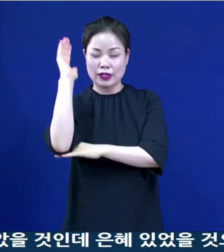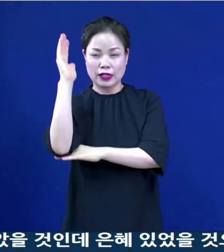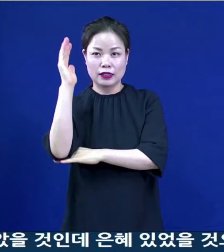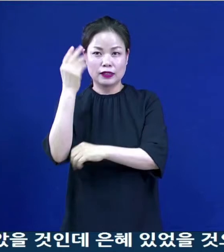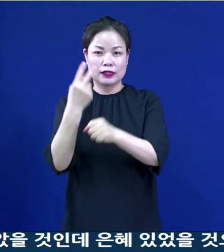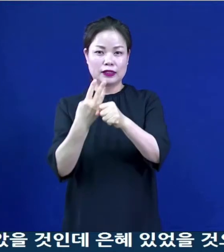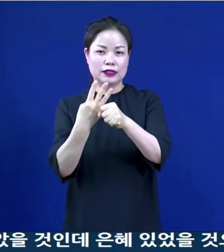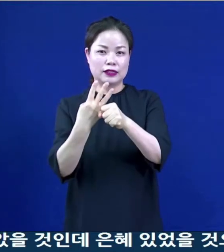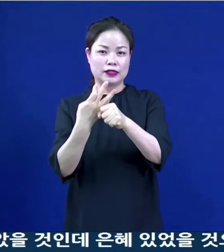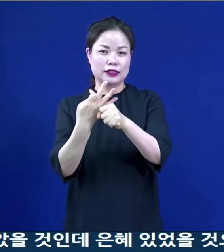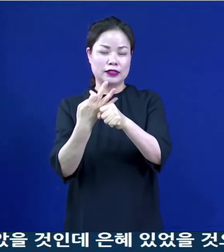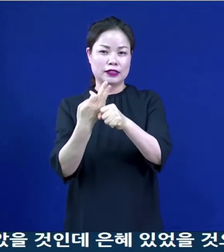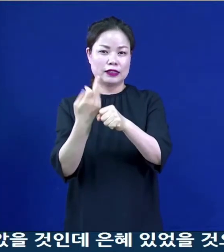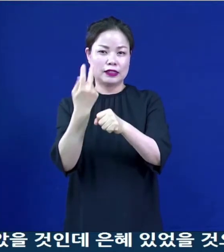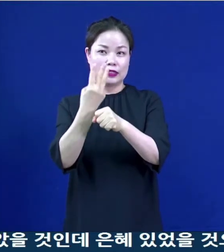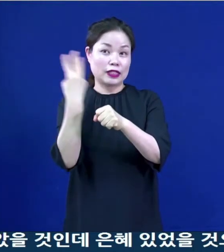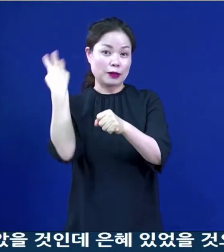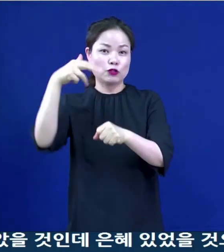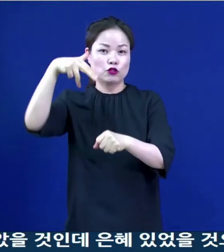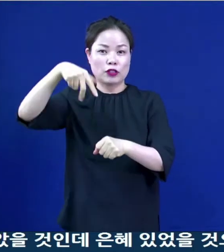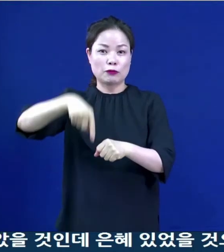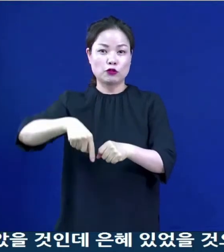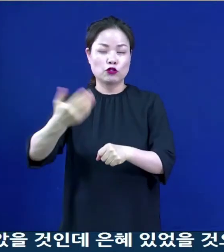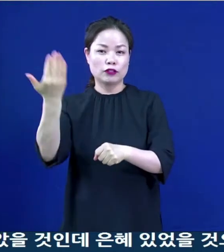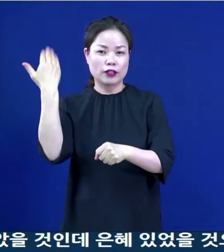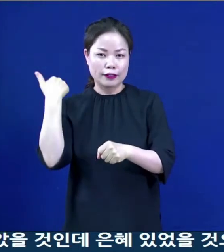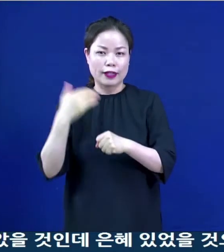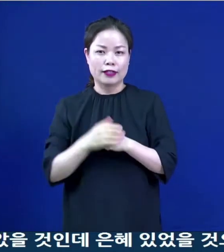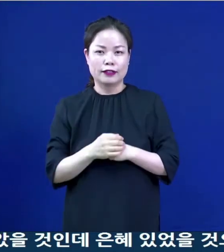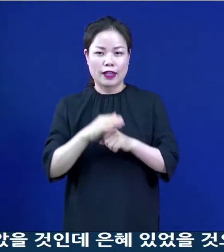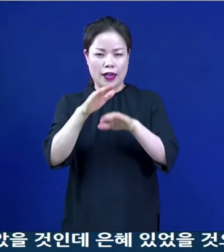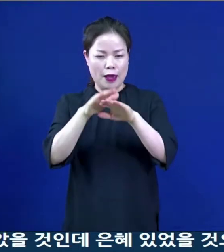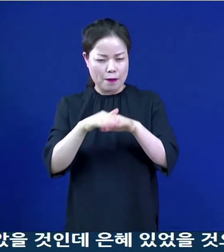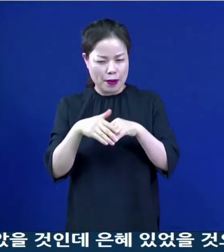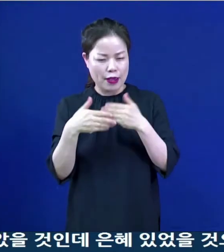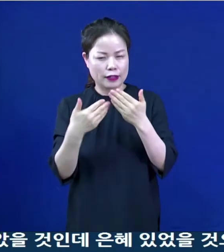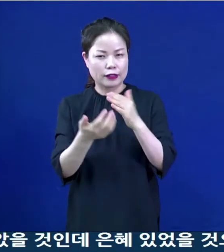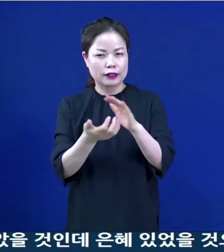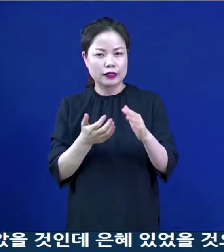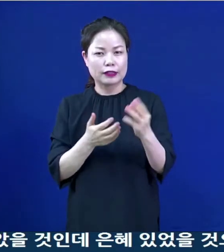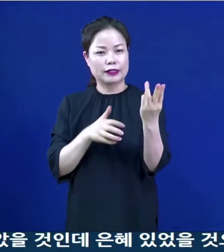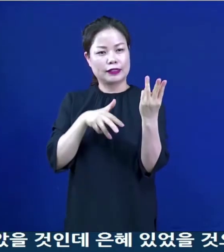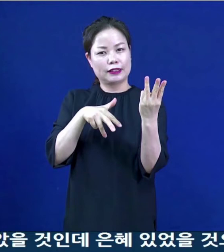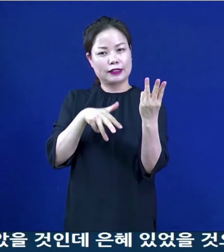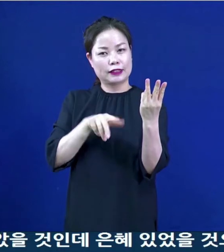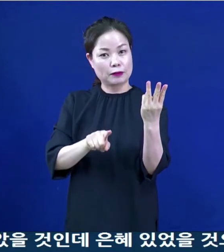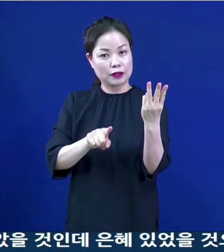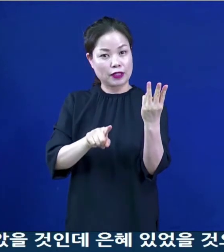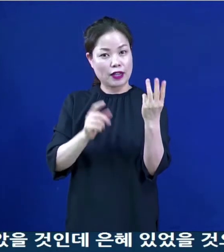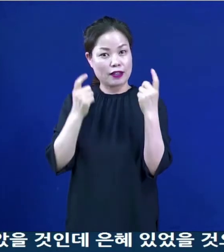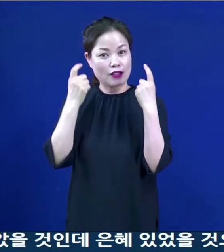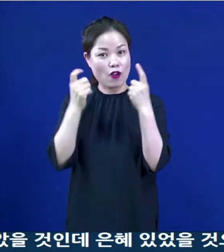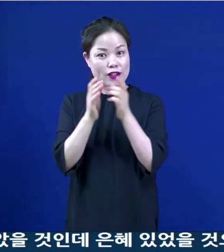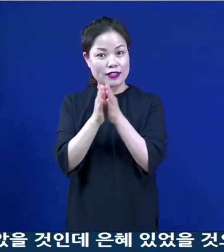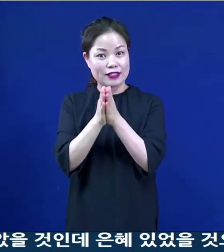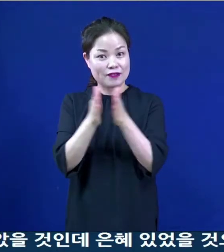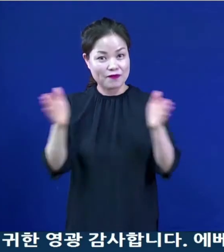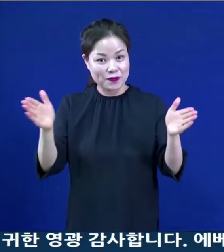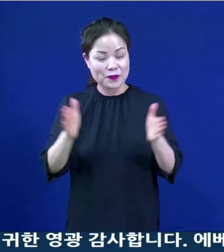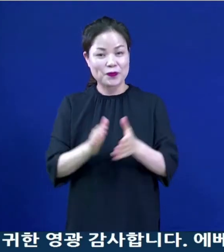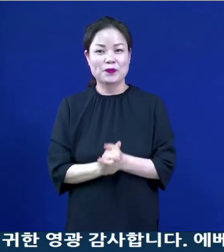석주전이었죠. 석주전에 에베소 사역이 시작되면서 3차 전도 여행의 문이